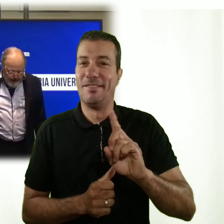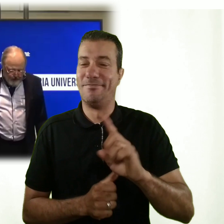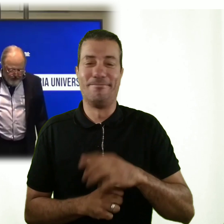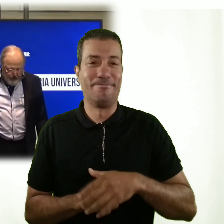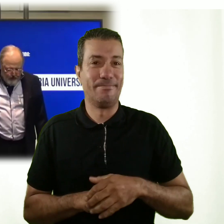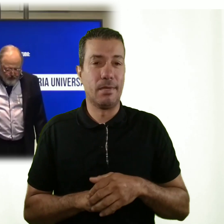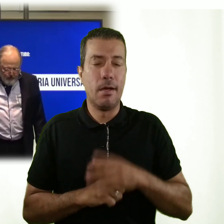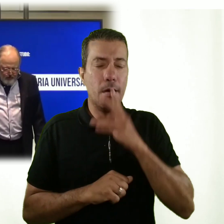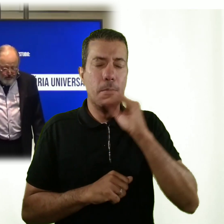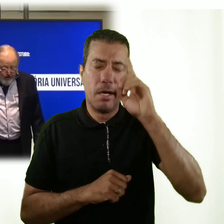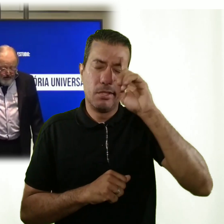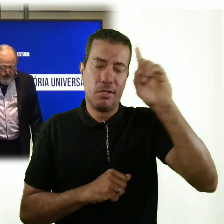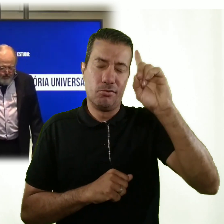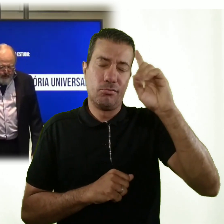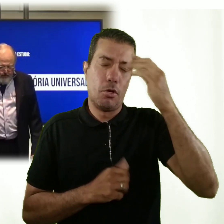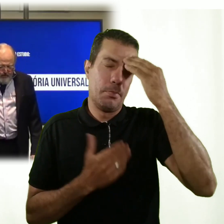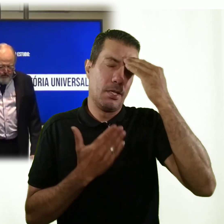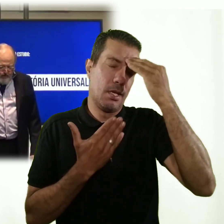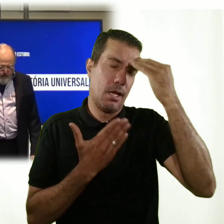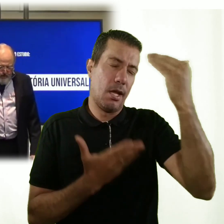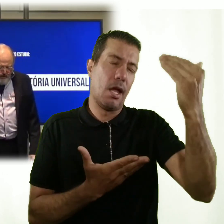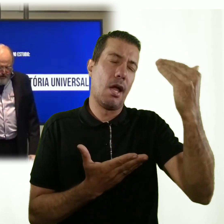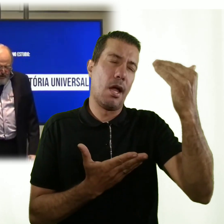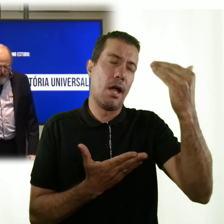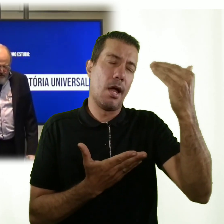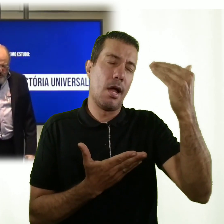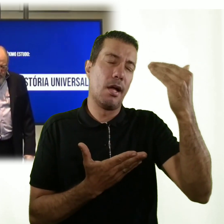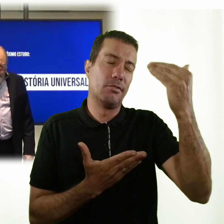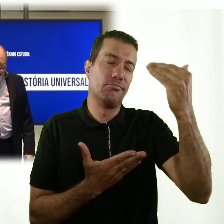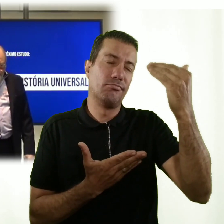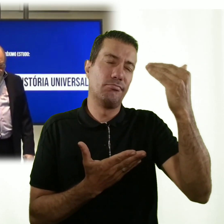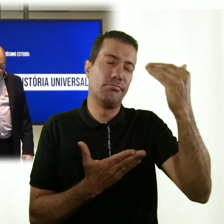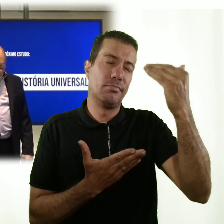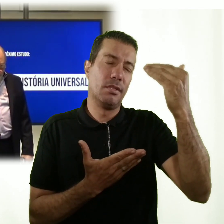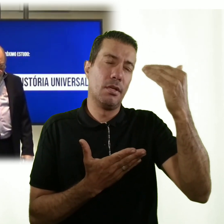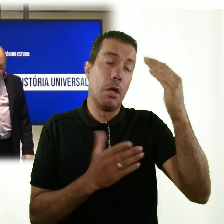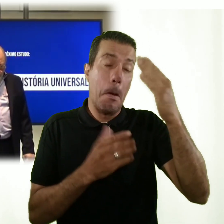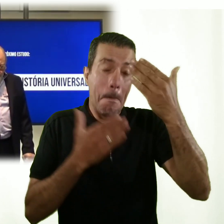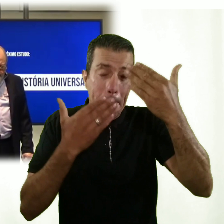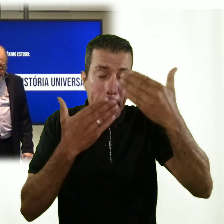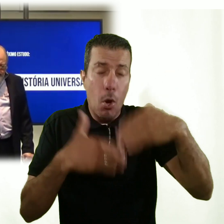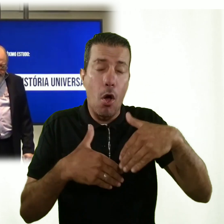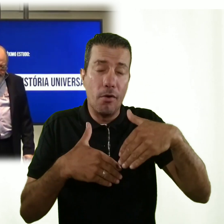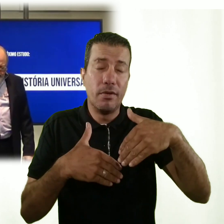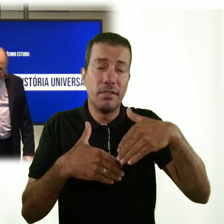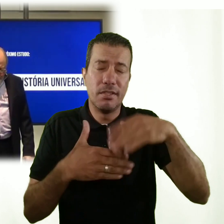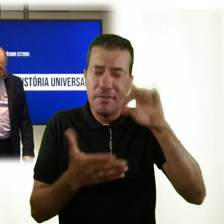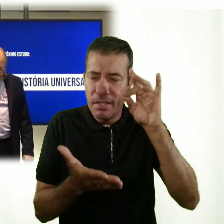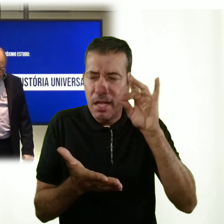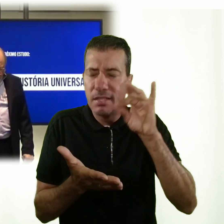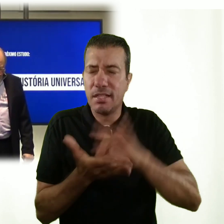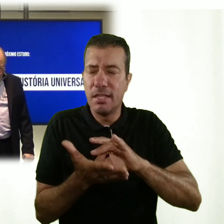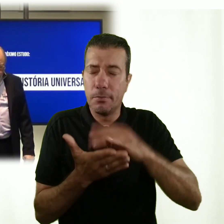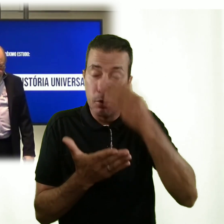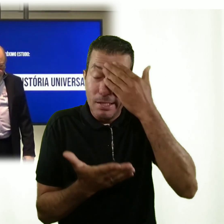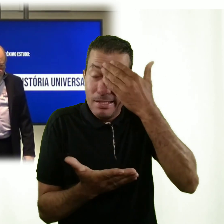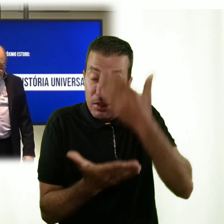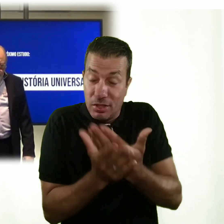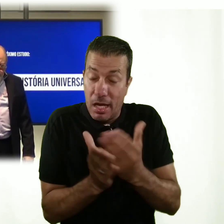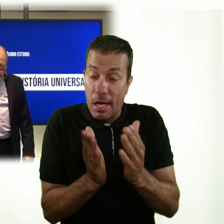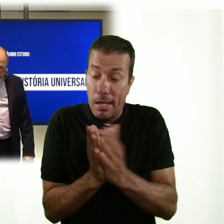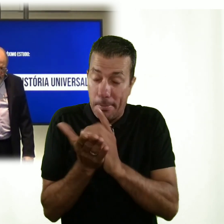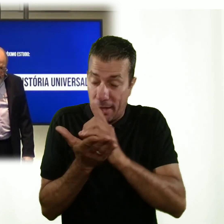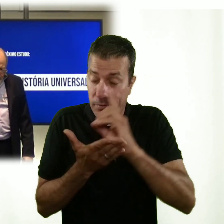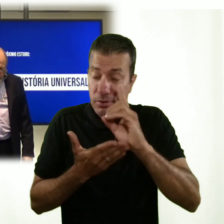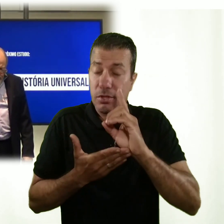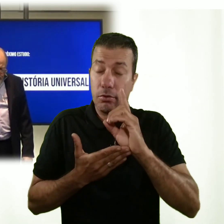muito obrigado porque o Senhor gentilmente deu provas concretas de que nós podemos acreditar neste livro. O Senhor disse